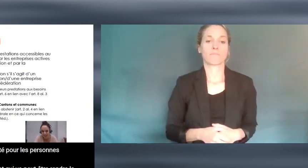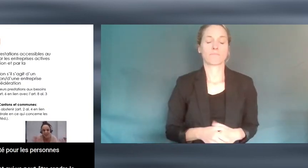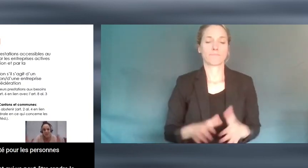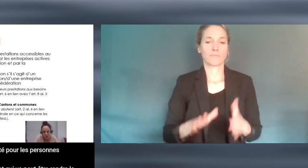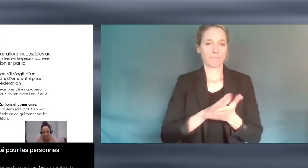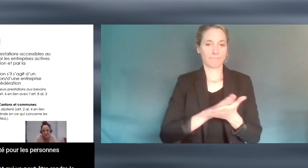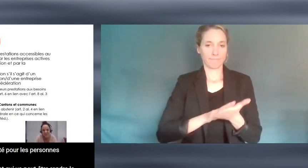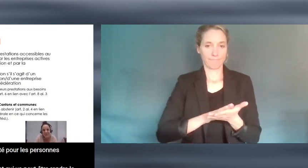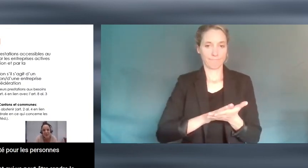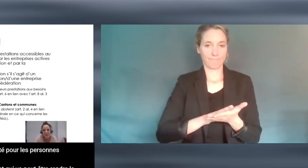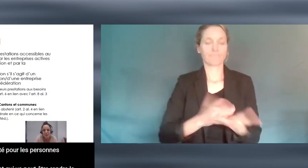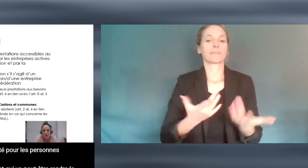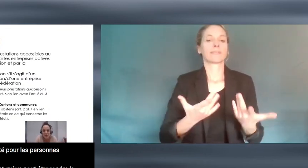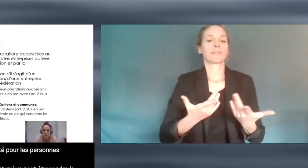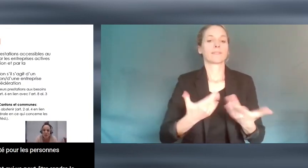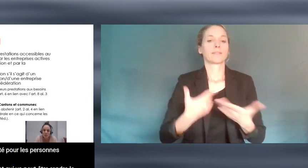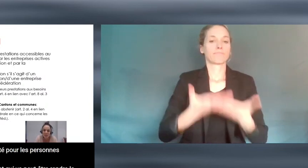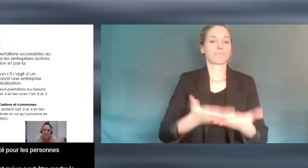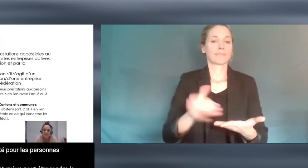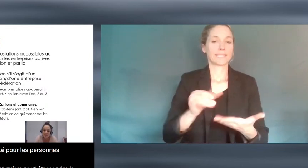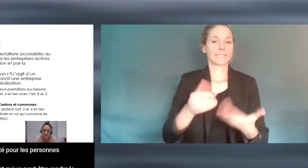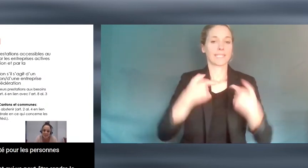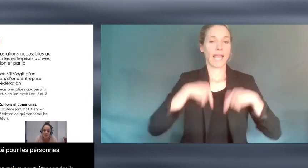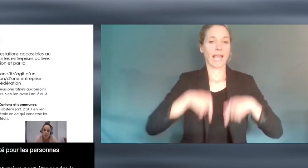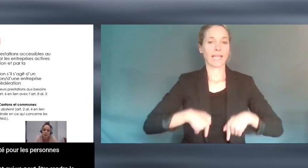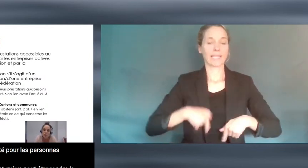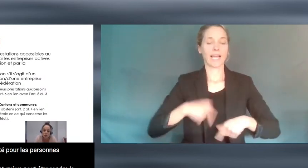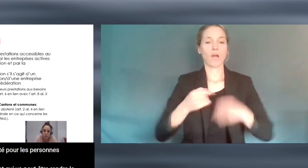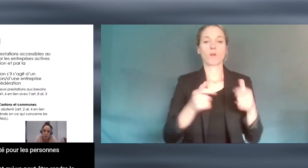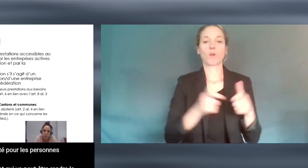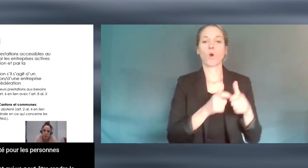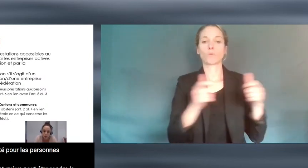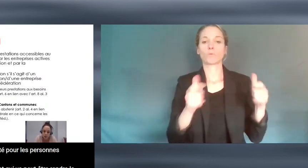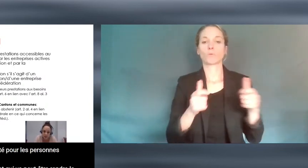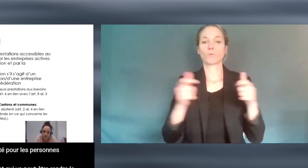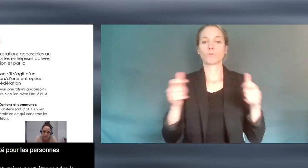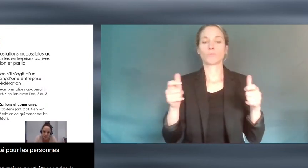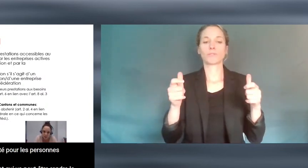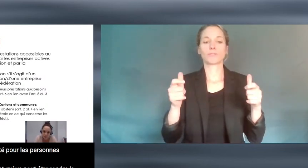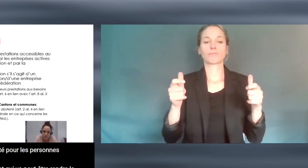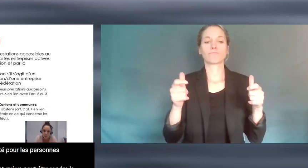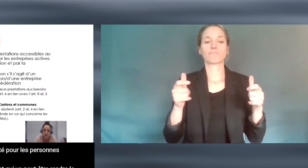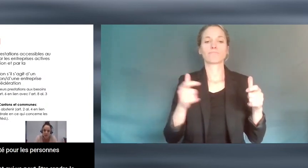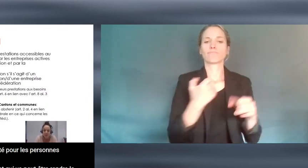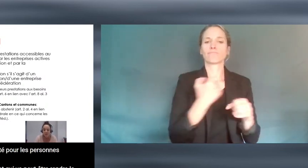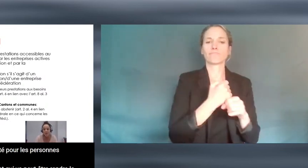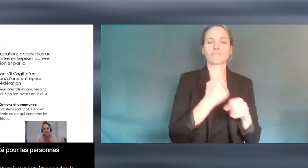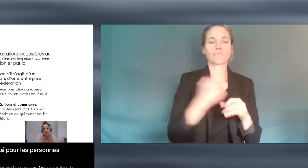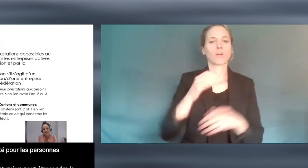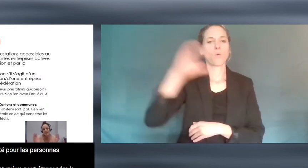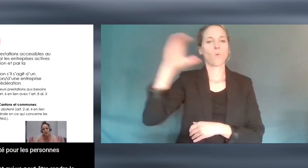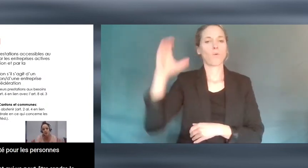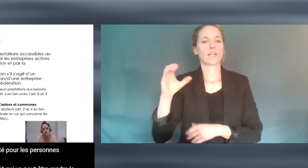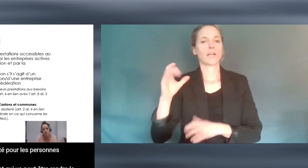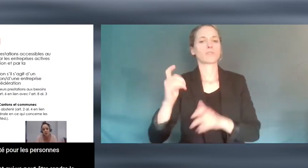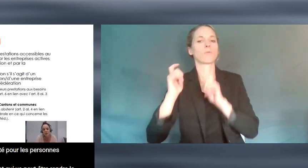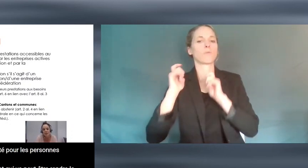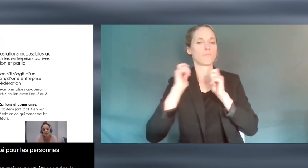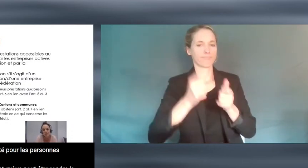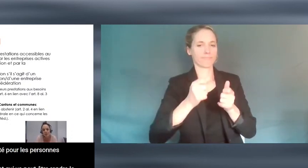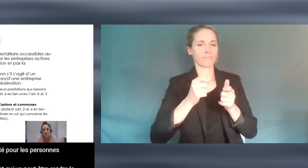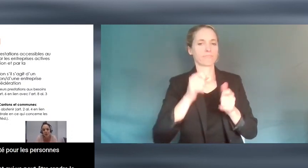soit par l'État, soit par une entreprise qui est active dans un monopole de la Confédération. Donc ça, c'est le